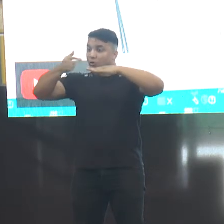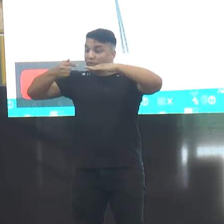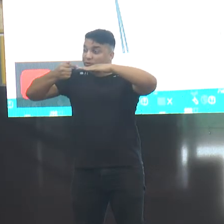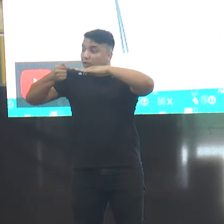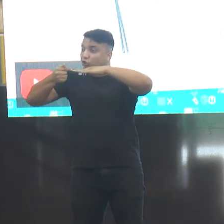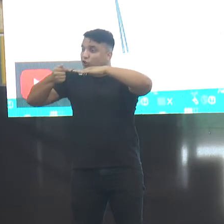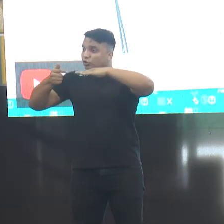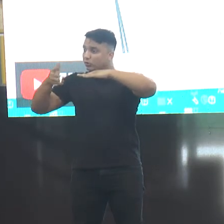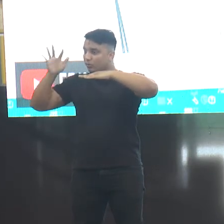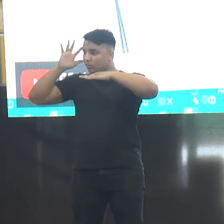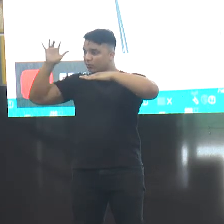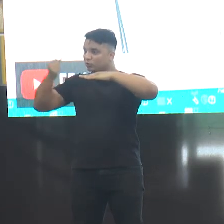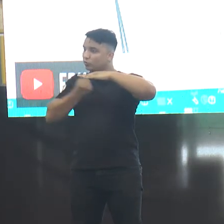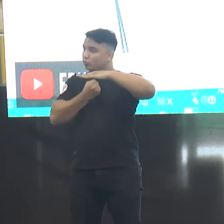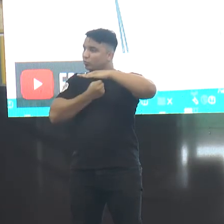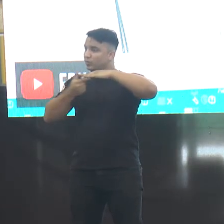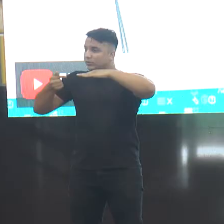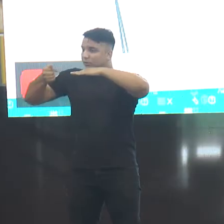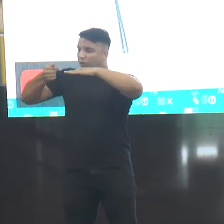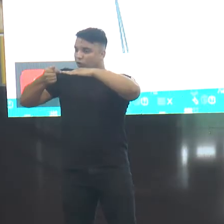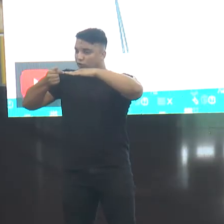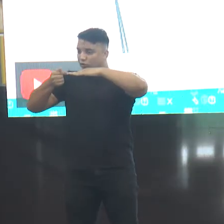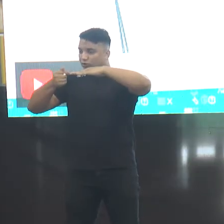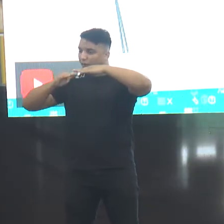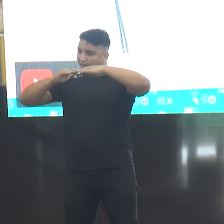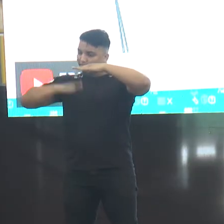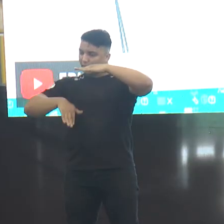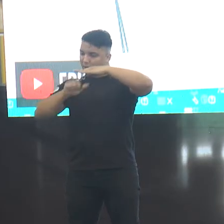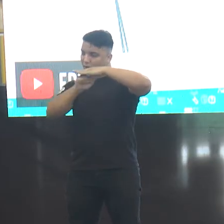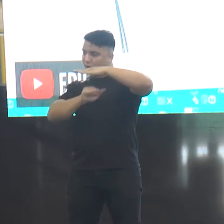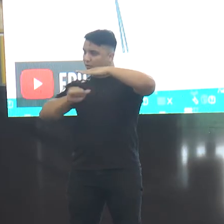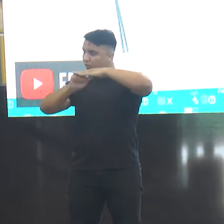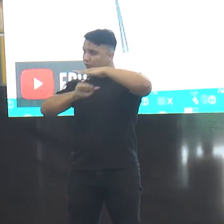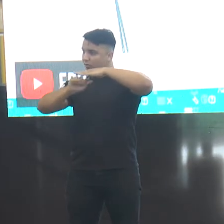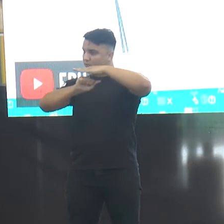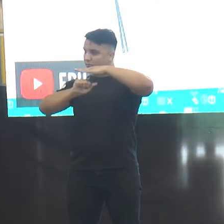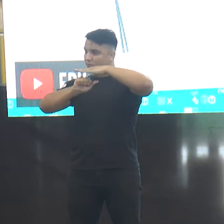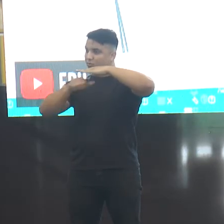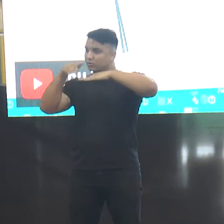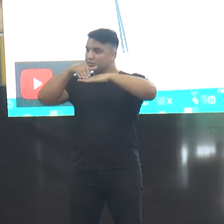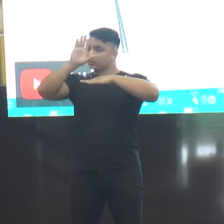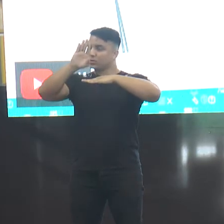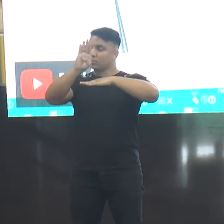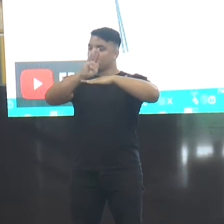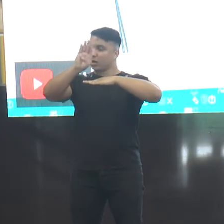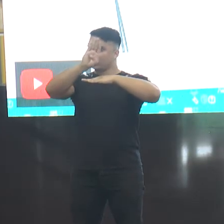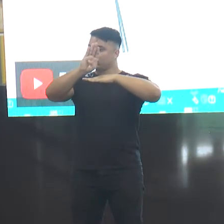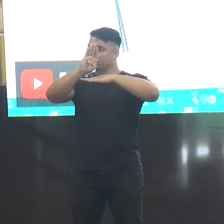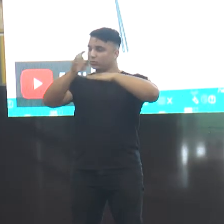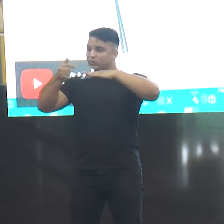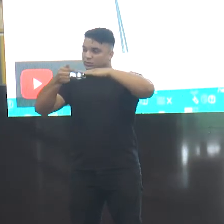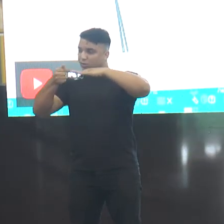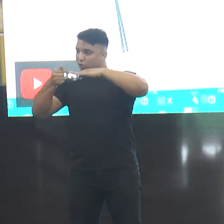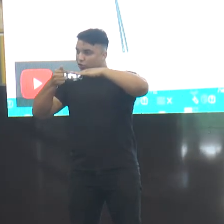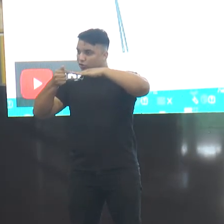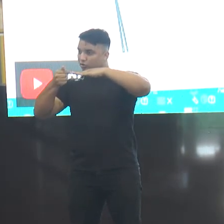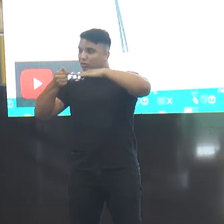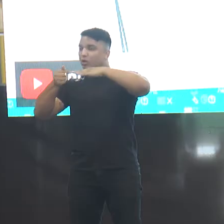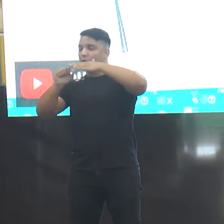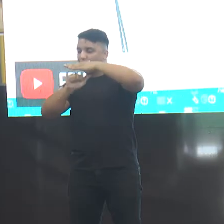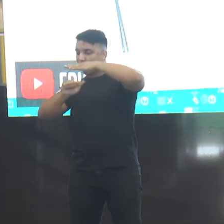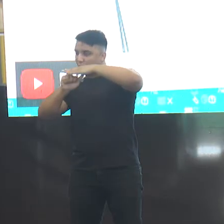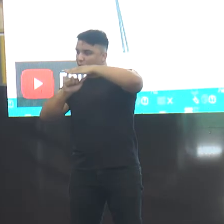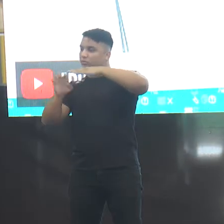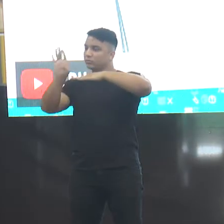7, é ácido. Se o pH é mais de 7, é base. Então, pH menos de 7,